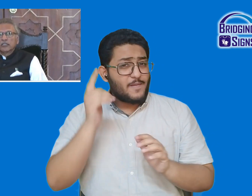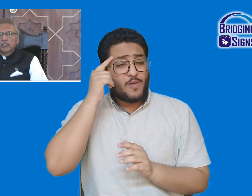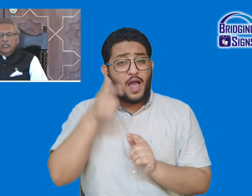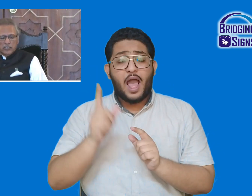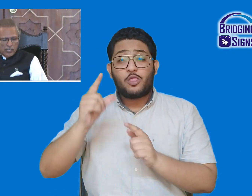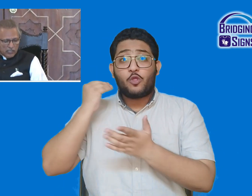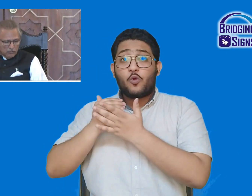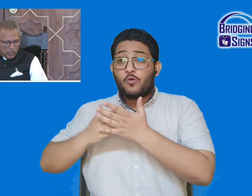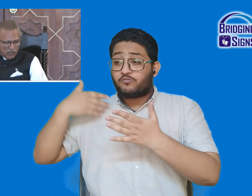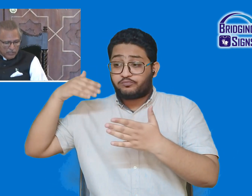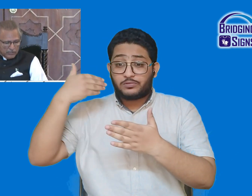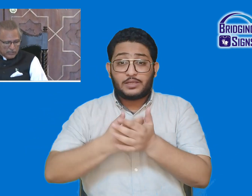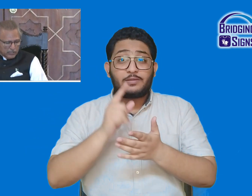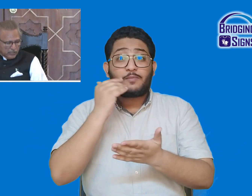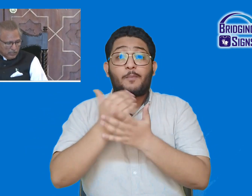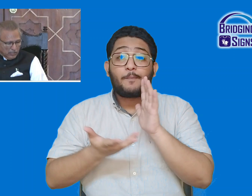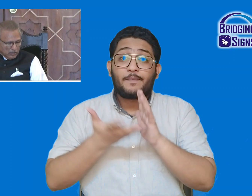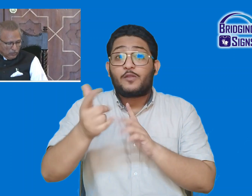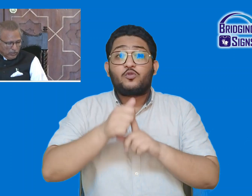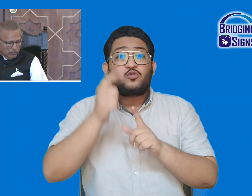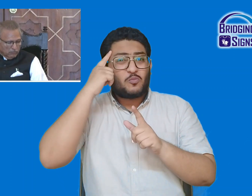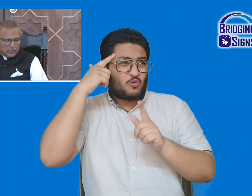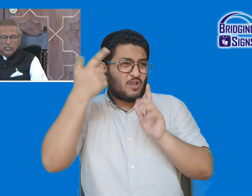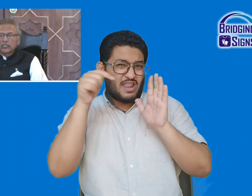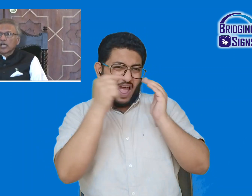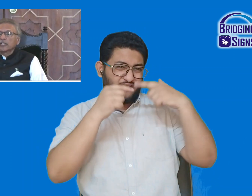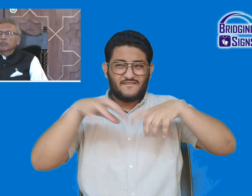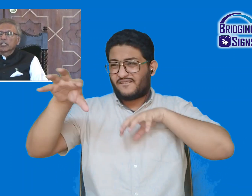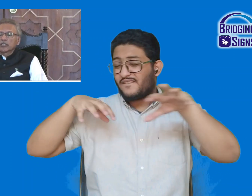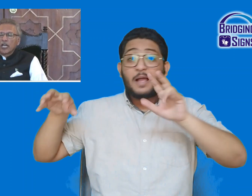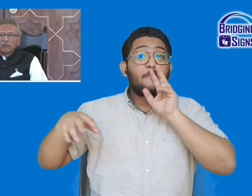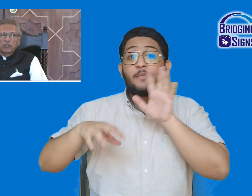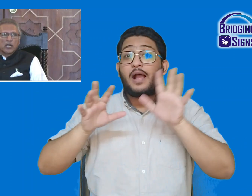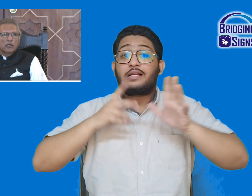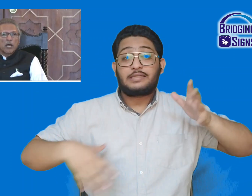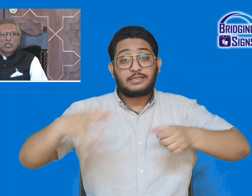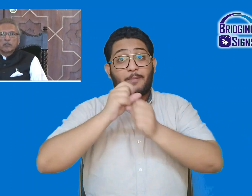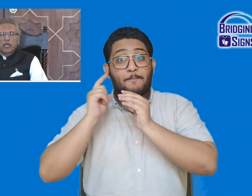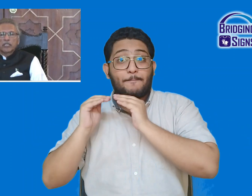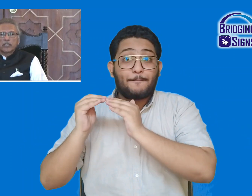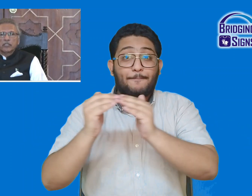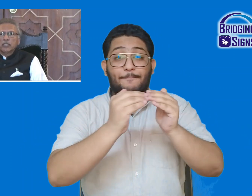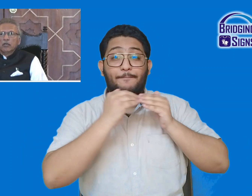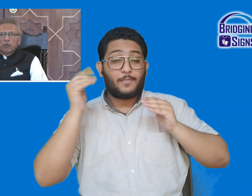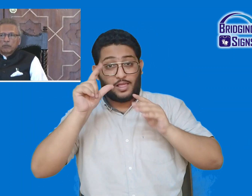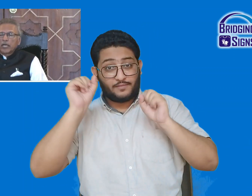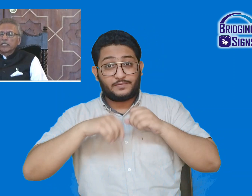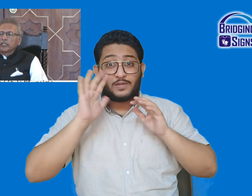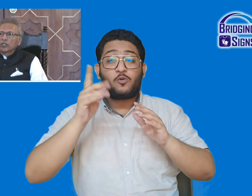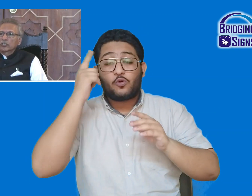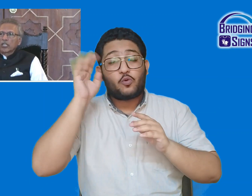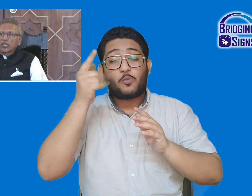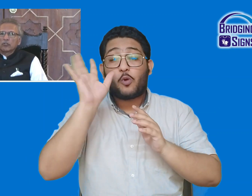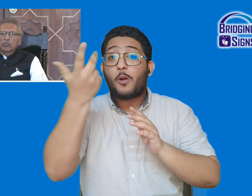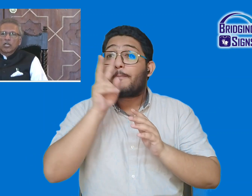کہ یہ ایک تاریخی مقام ہے جس کے اندر کوئی ساری مسلکی ہم آہنگی پائی گئی